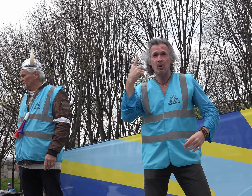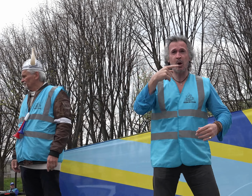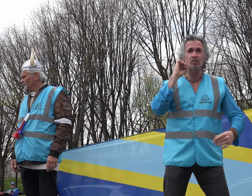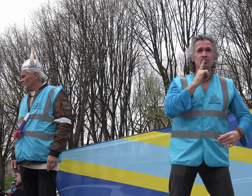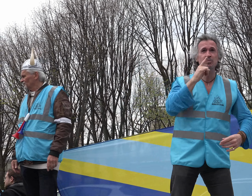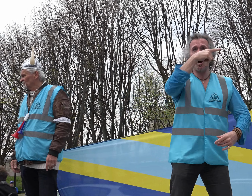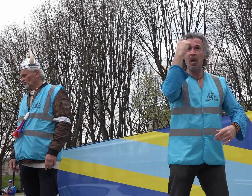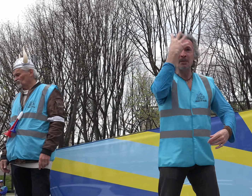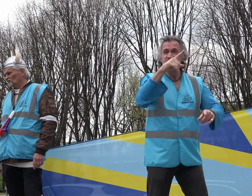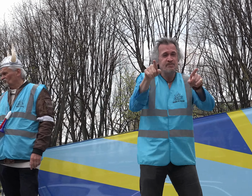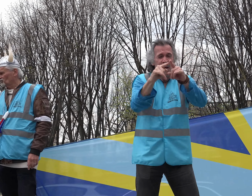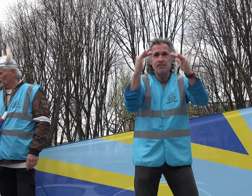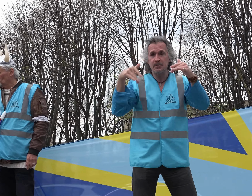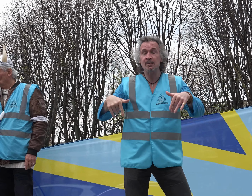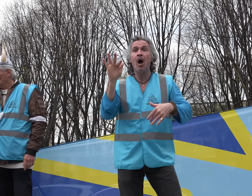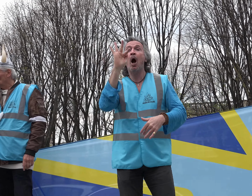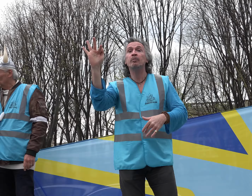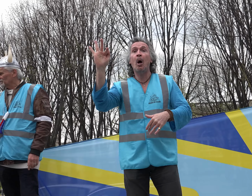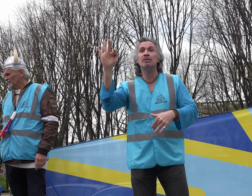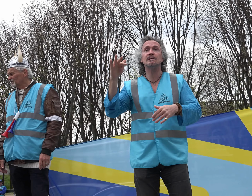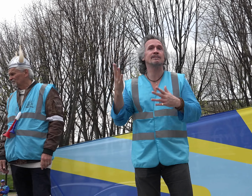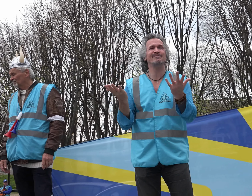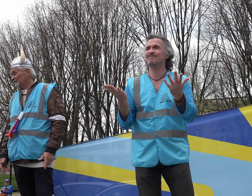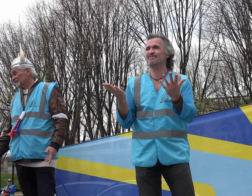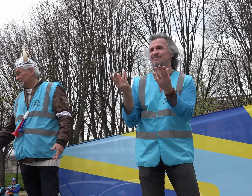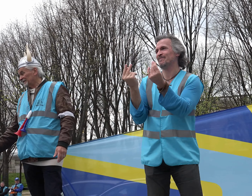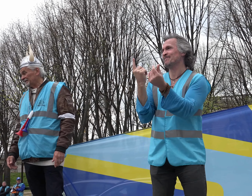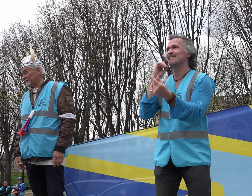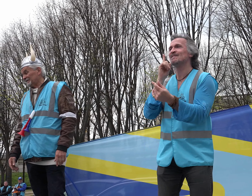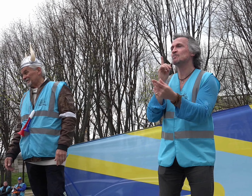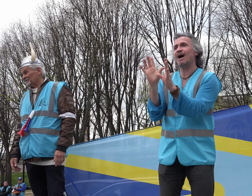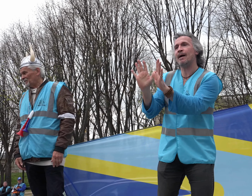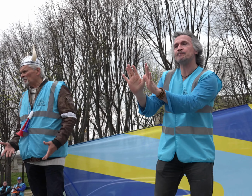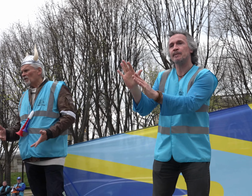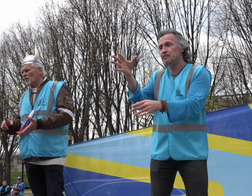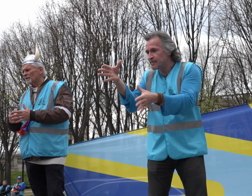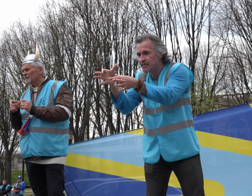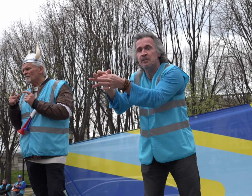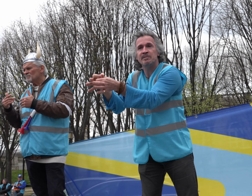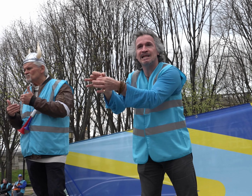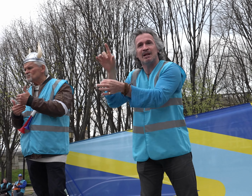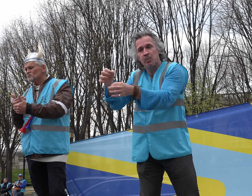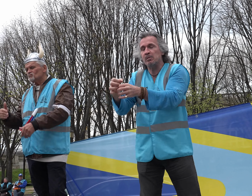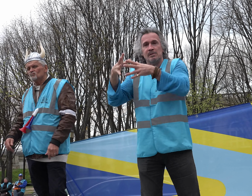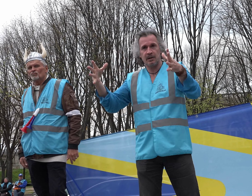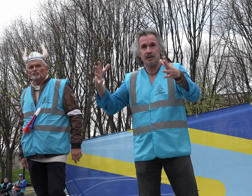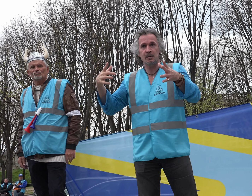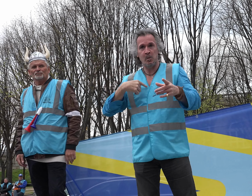les artistes sont en égalité avec les artistes entendants. En France, nous sommes encore dans cette minorité